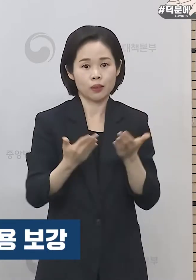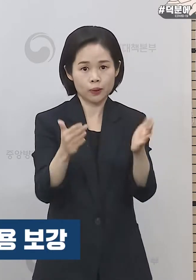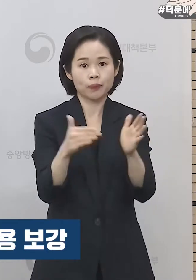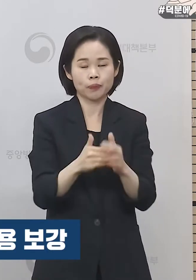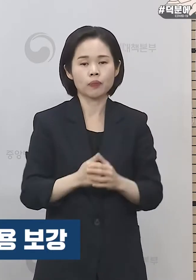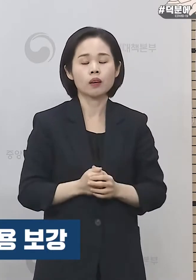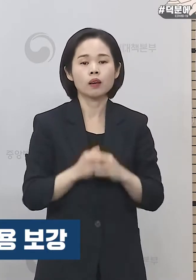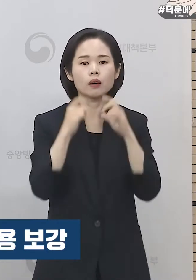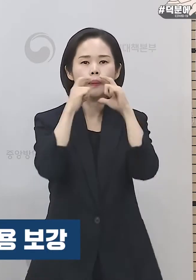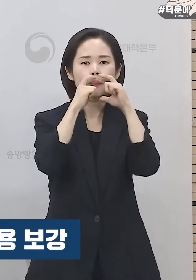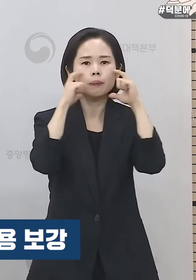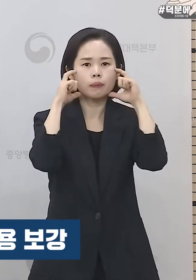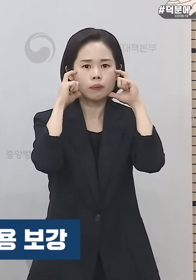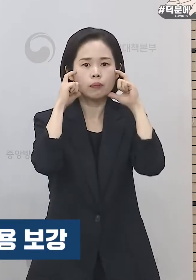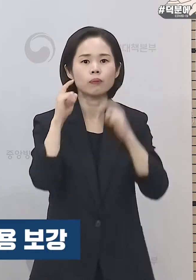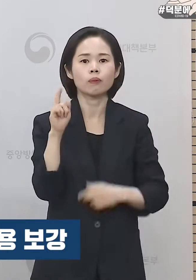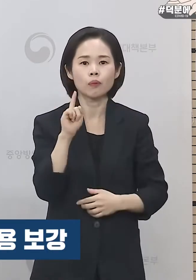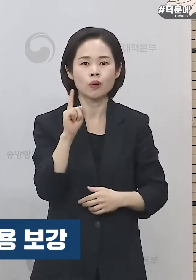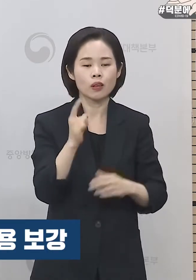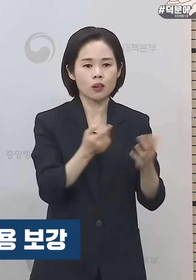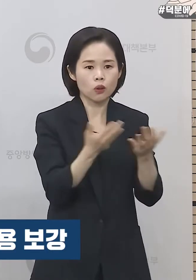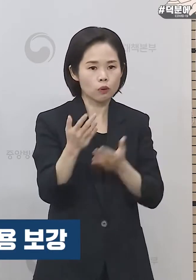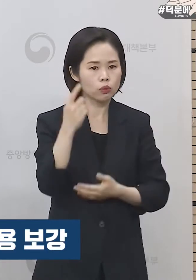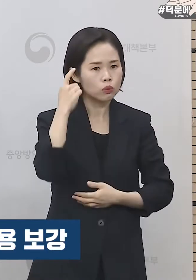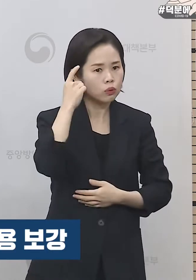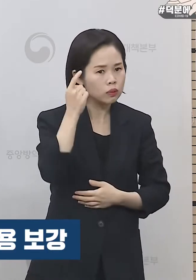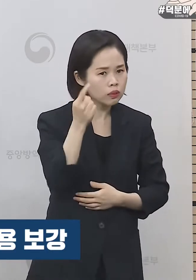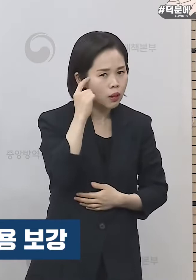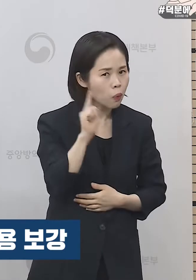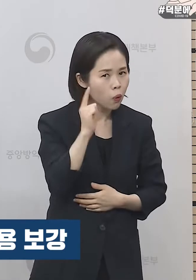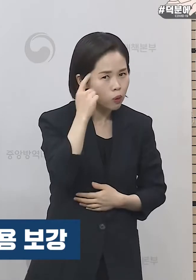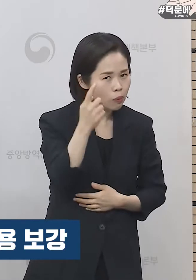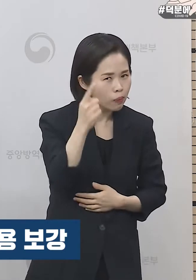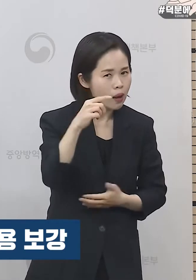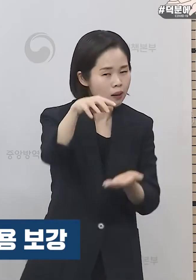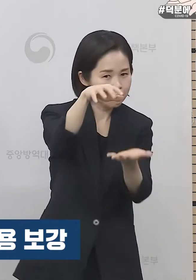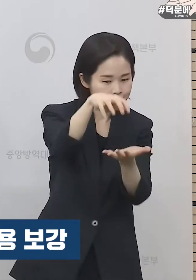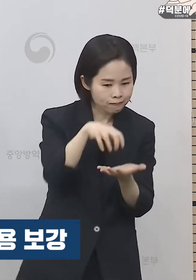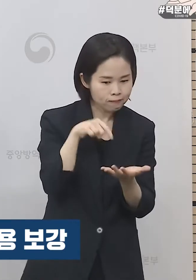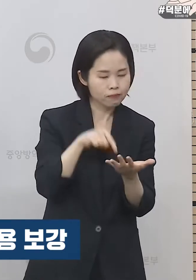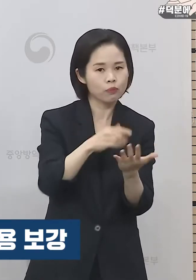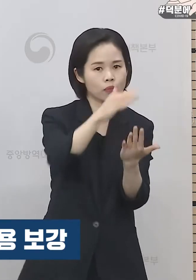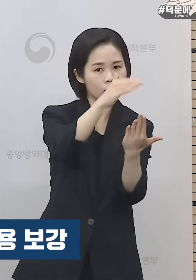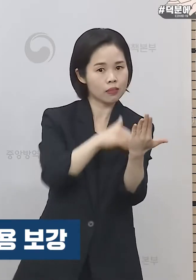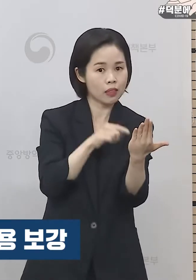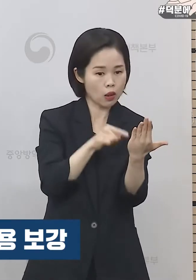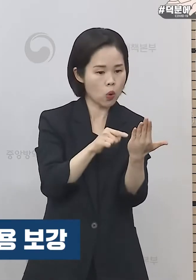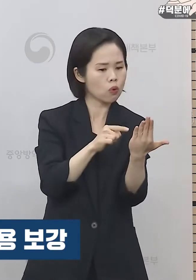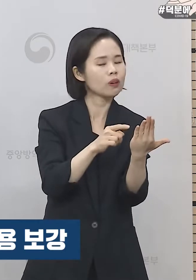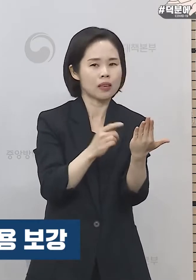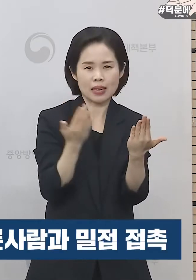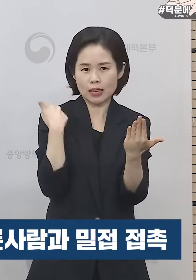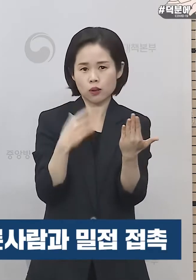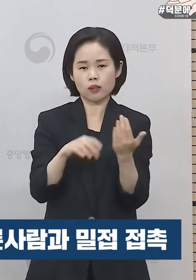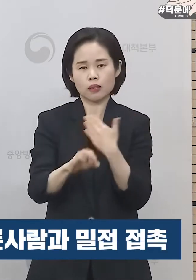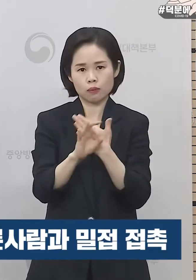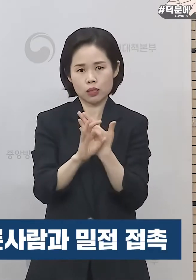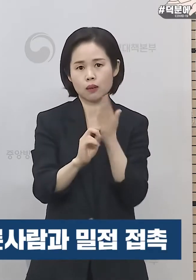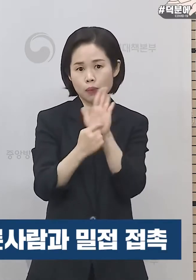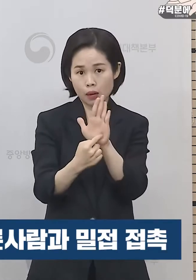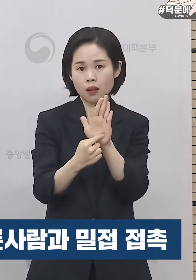경우에는 국민들의 의견 수렴을 받아서 어 일부 그 수칙에 내용들이 보강이 되었습니다